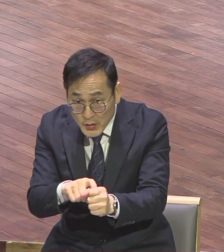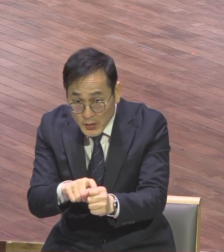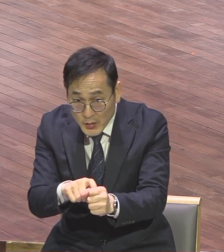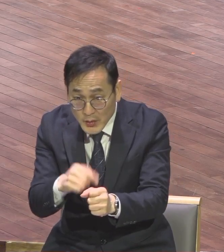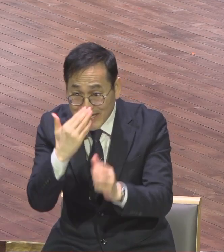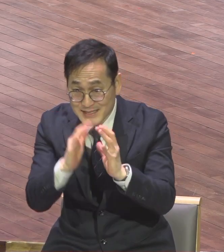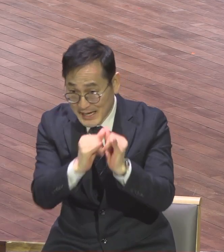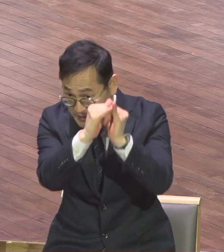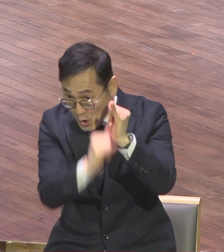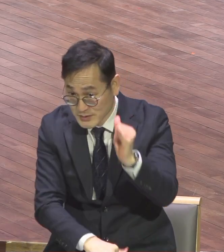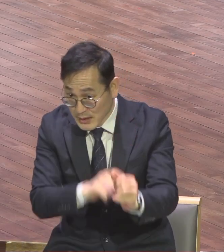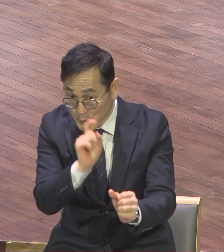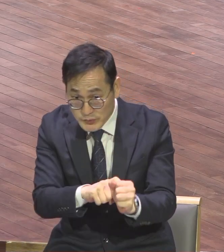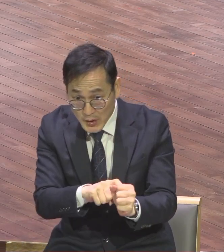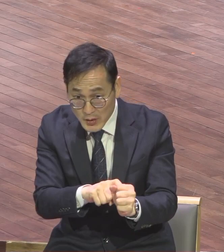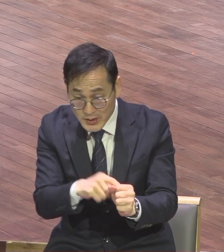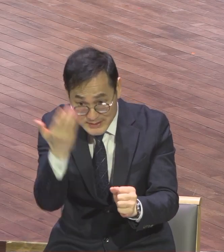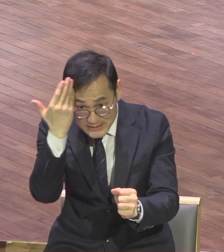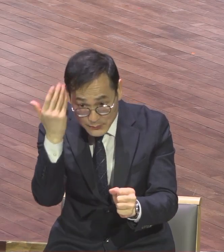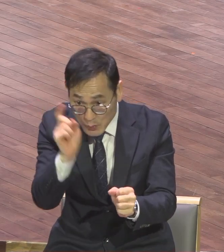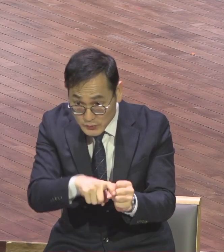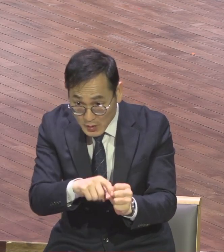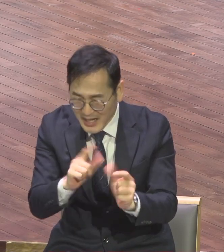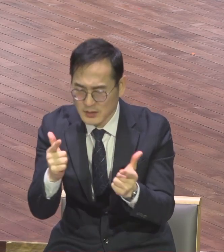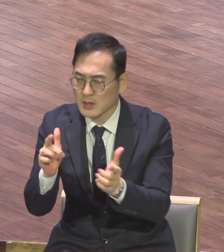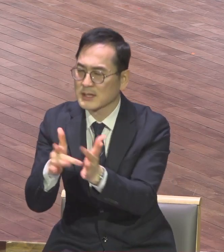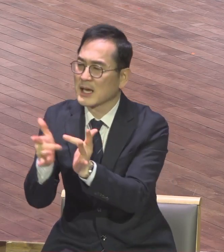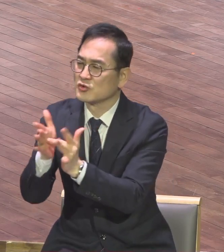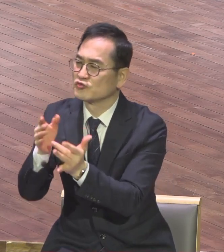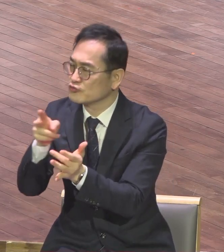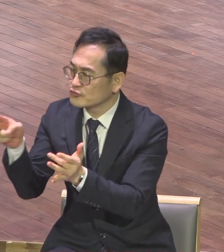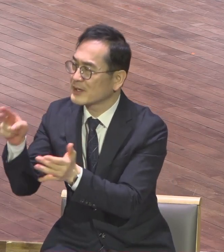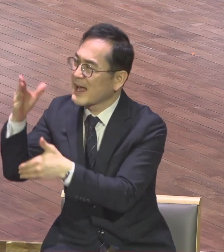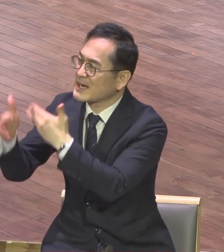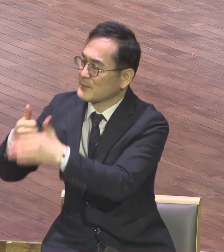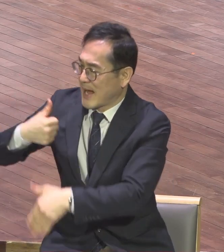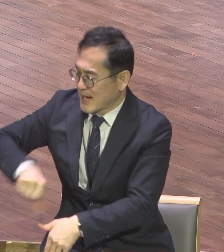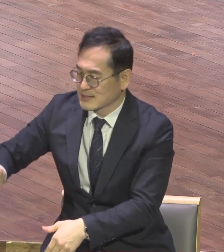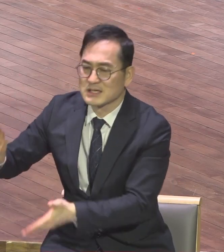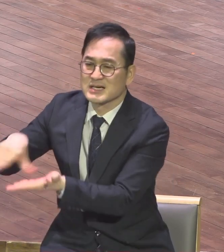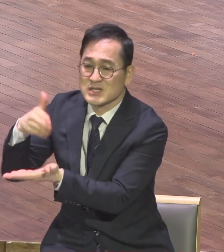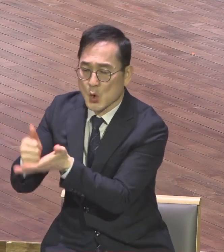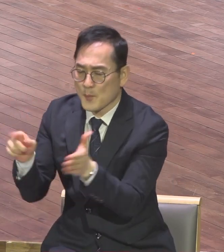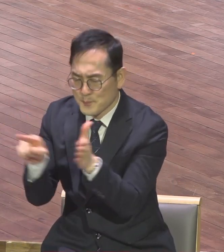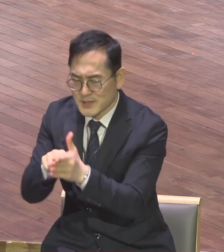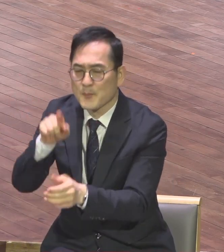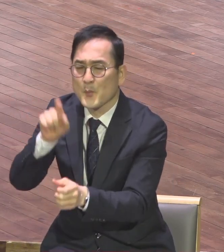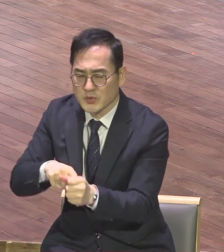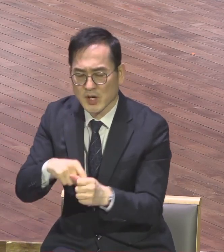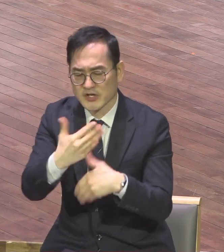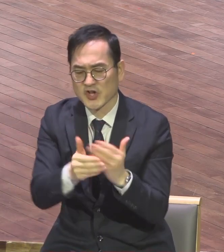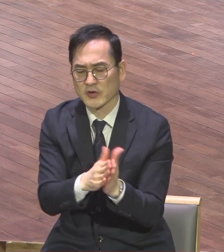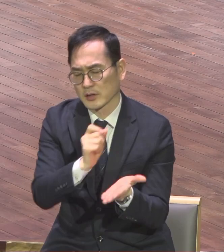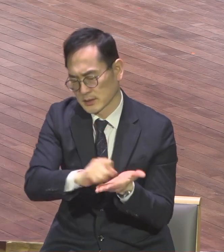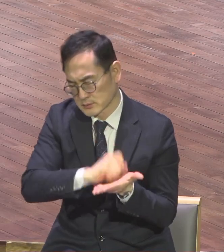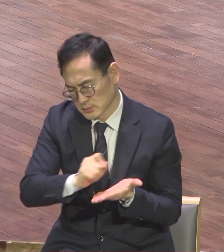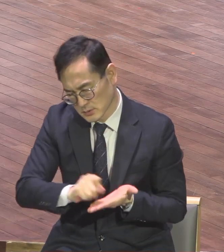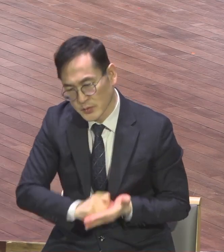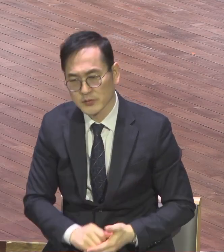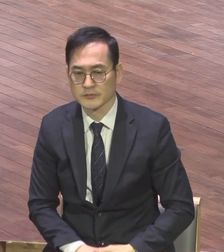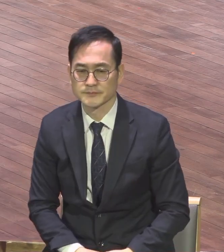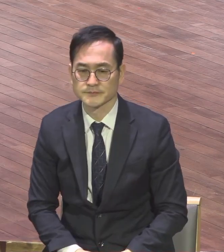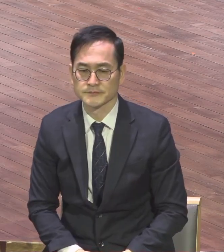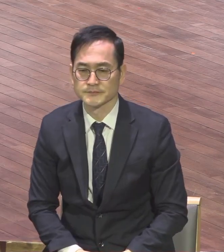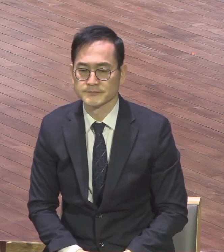이스라엘 역사를 기록한 것이 아니라 예수께서 하나님의 아들 그리스도이심을 믿게 하시려고 성경이